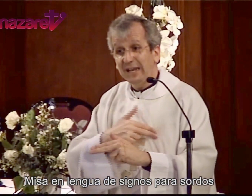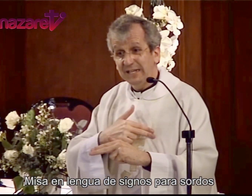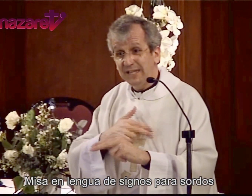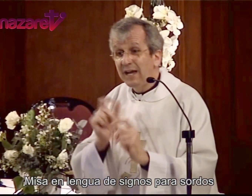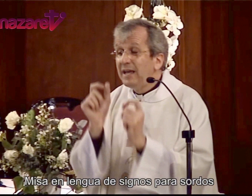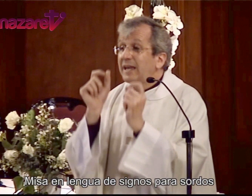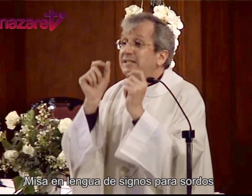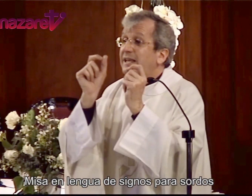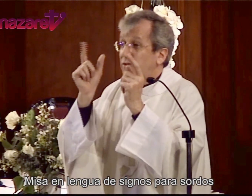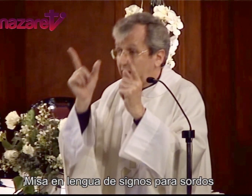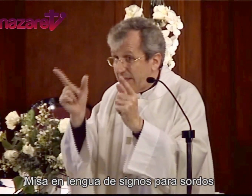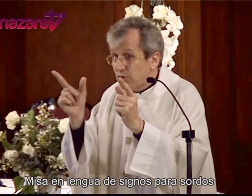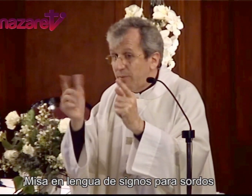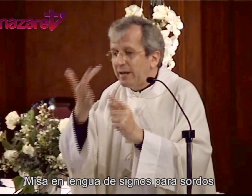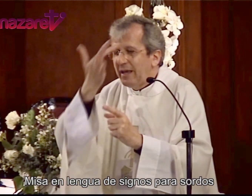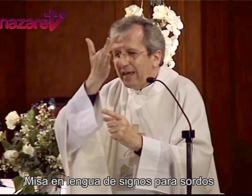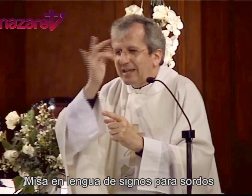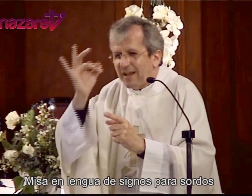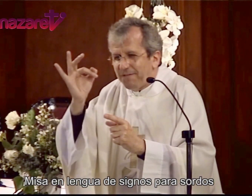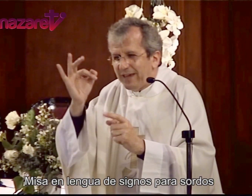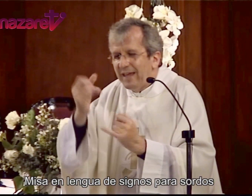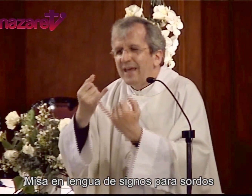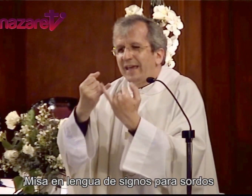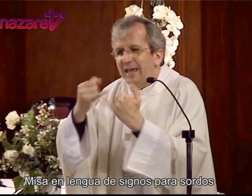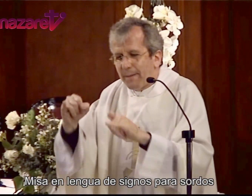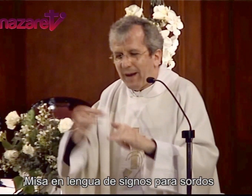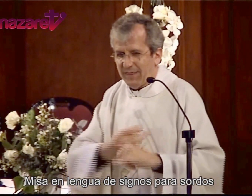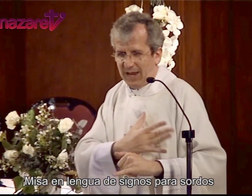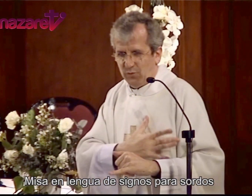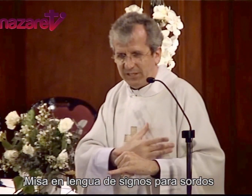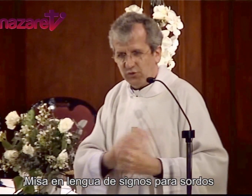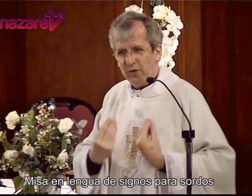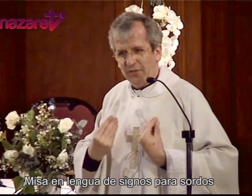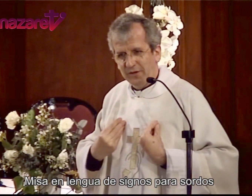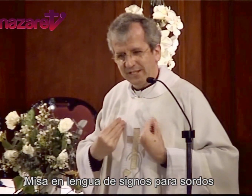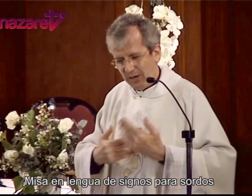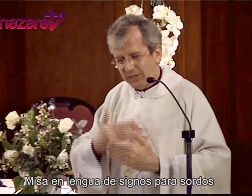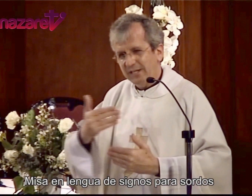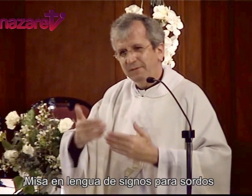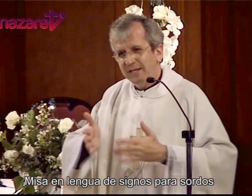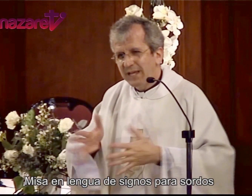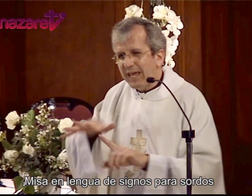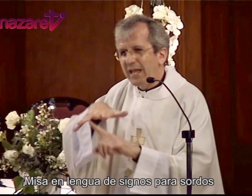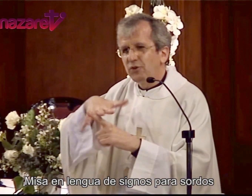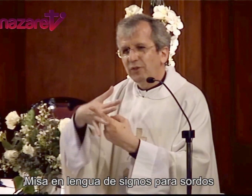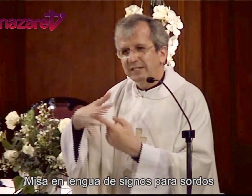iglesia Que es el que nos hará Descubrir Esa fe Que da paz A nuestros corazones A nuestras vidas En todas